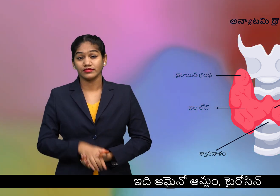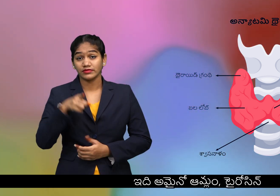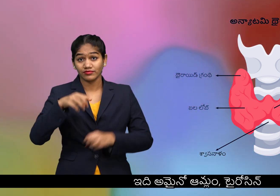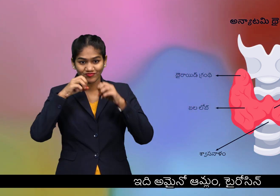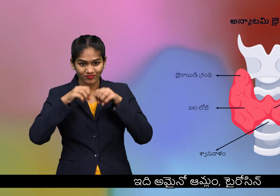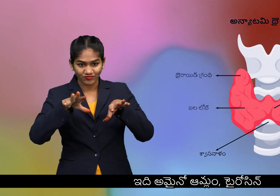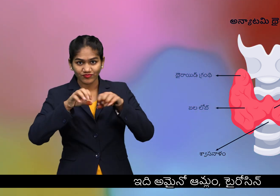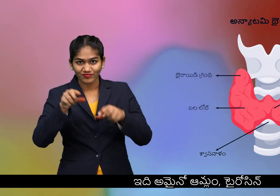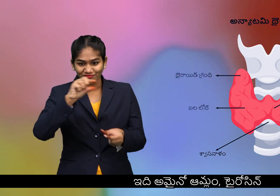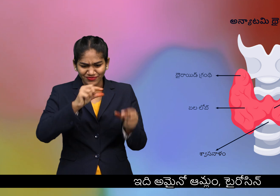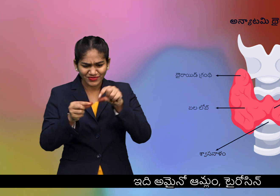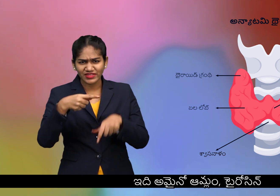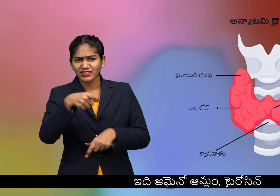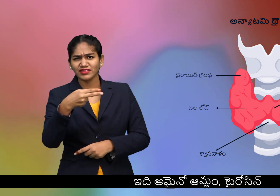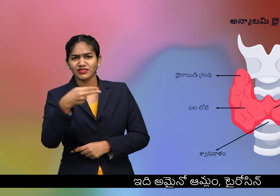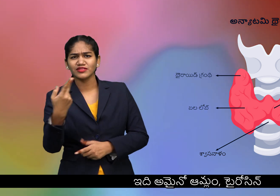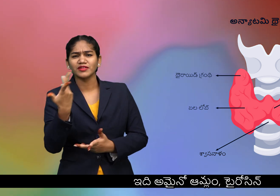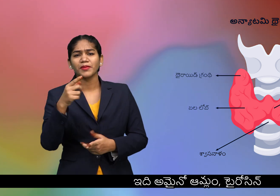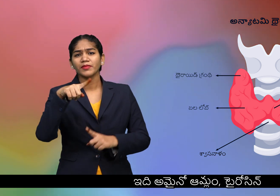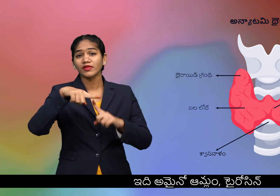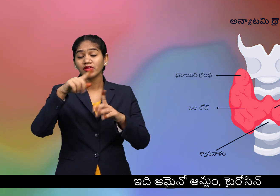ఇది అమైనో ఆమ్లం టైరోసిన్